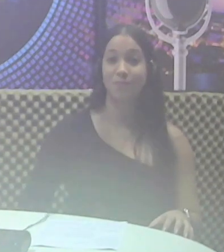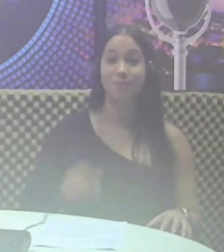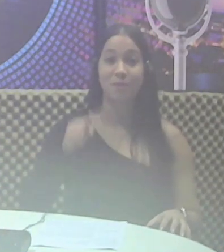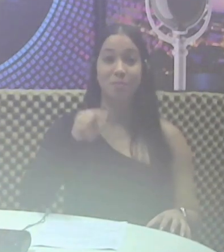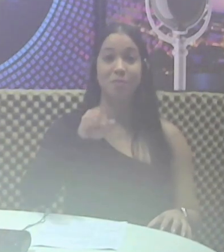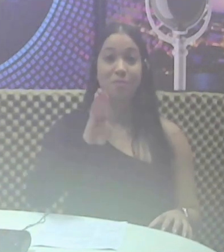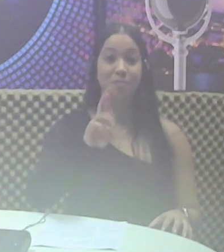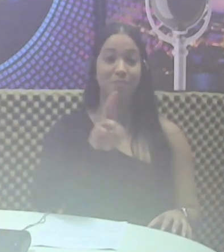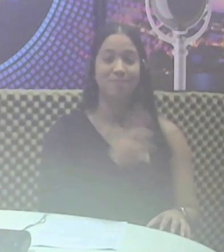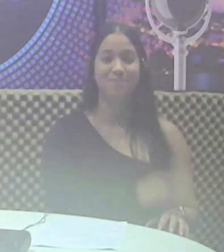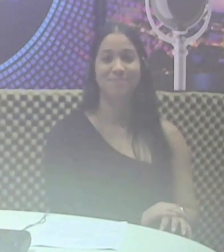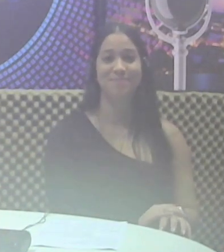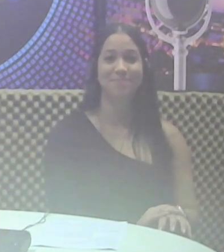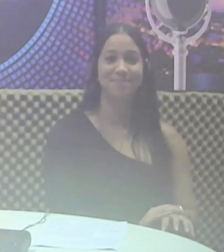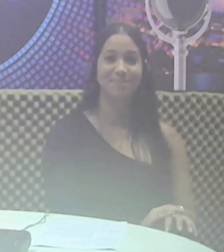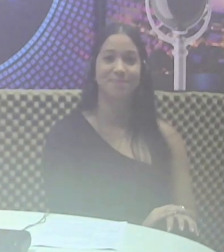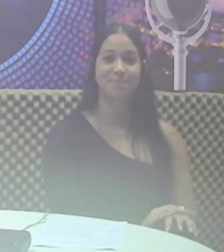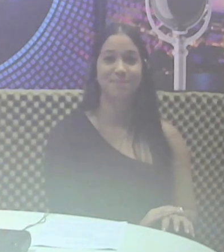www.uberlandia.mg.gov.br.